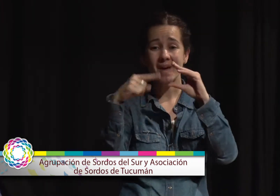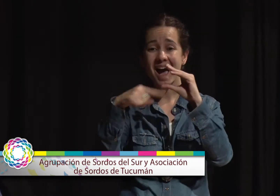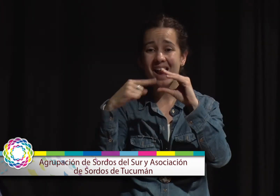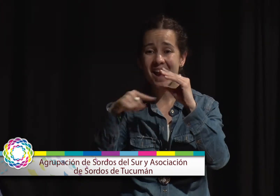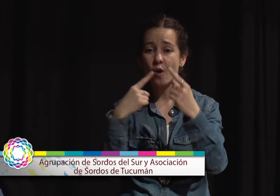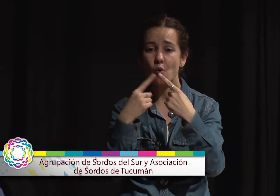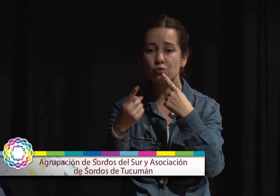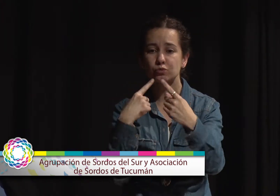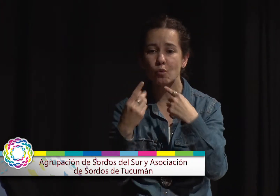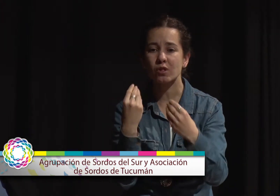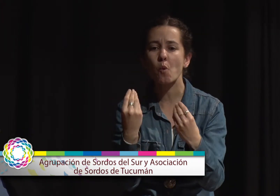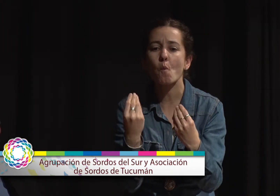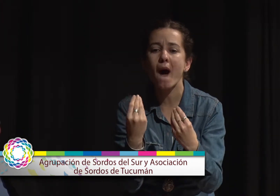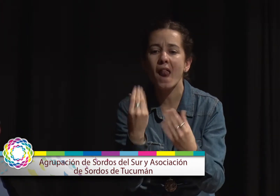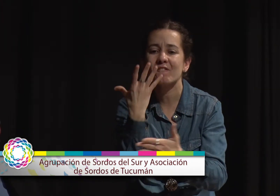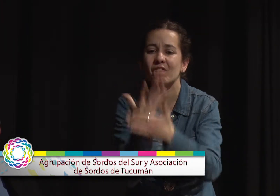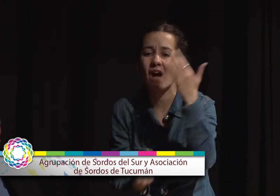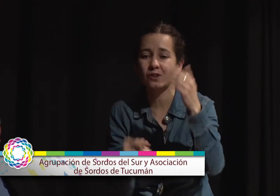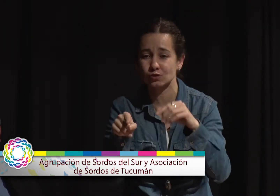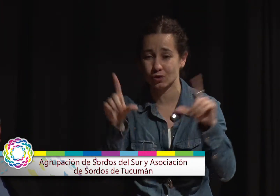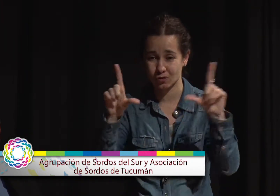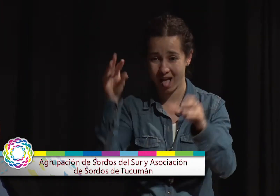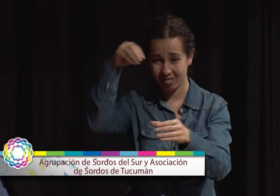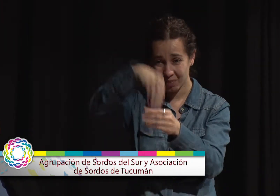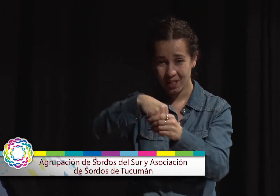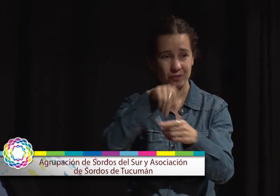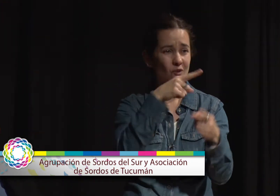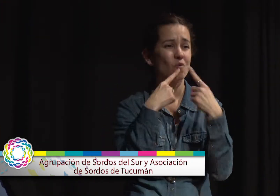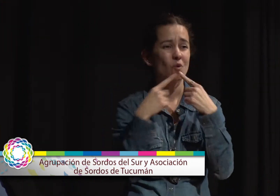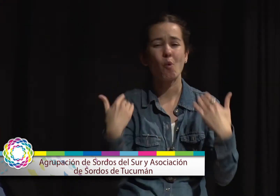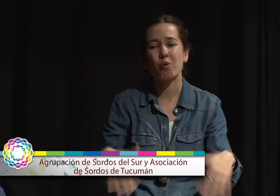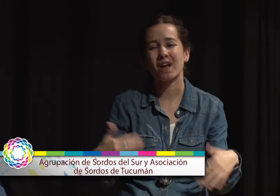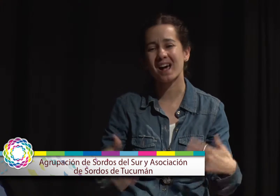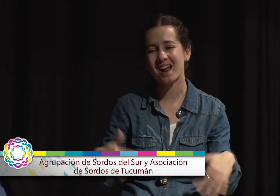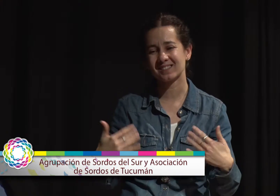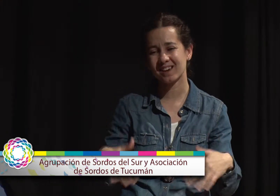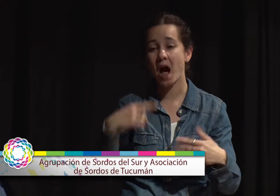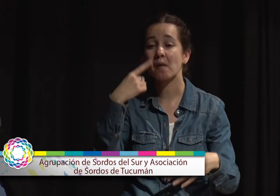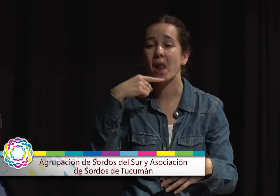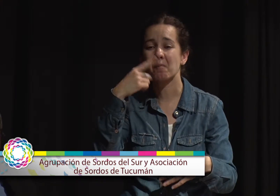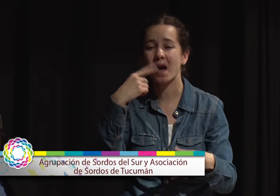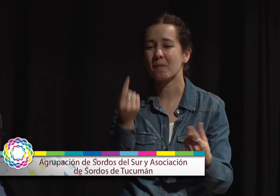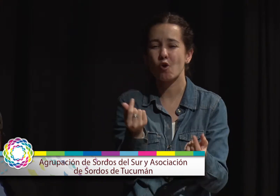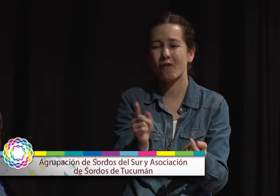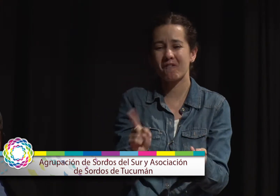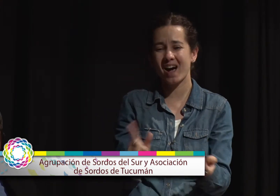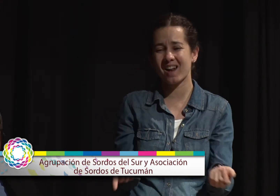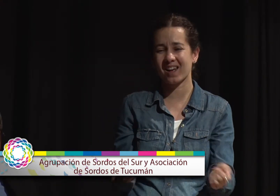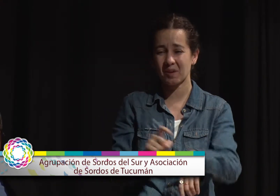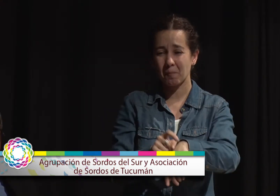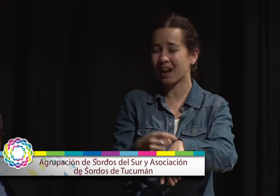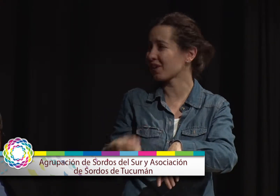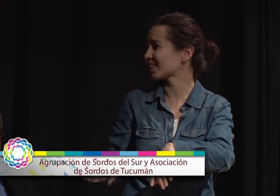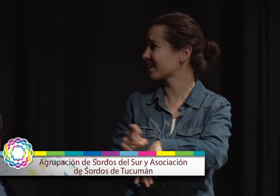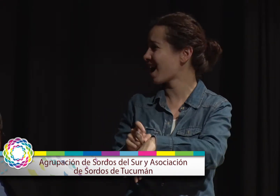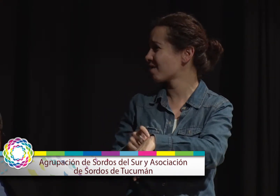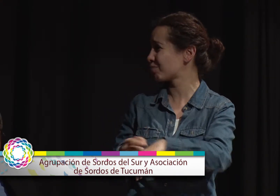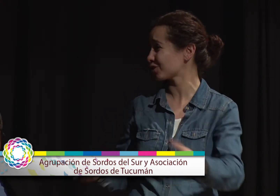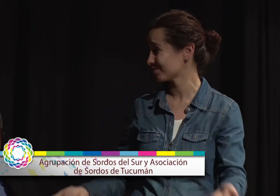hablado oralmente, nosotros perdemos información y no podemos ver, no podemos entender. Todo lo que se dice oralmente, nosotros